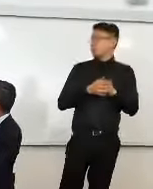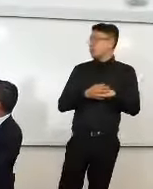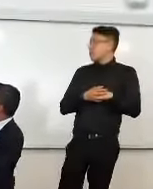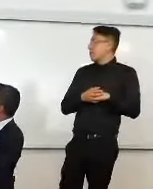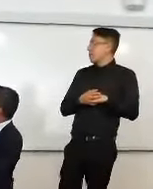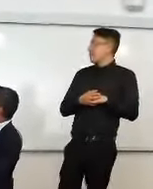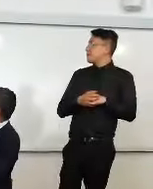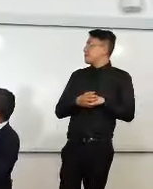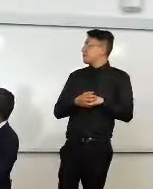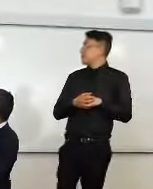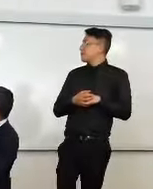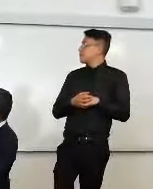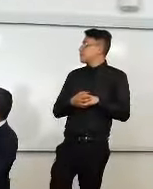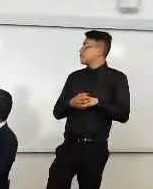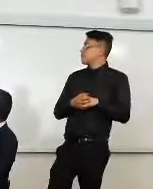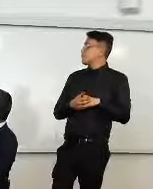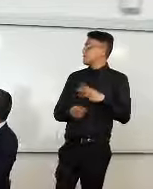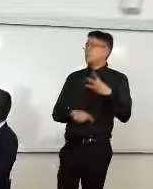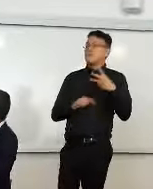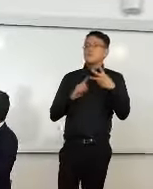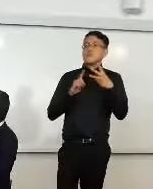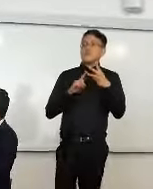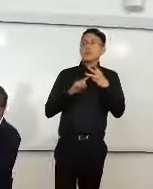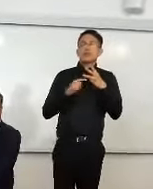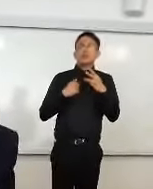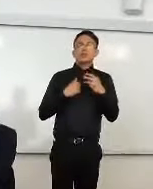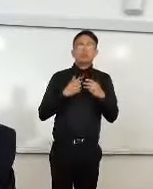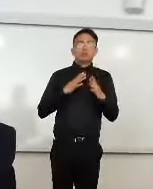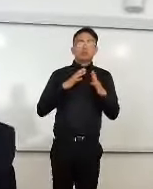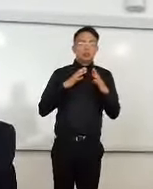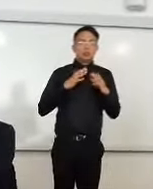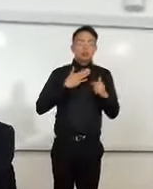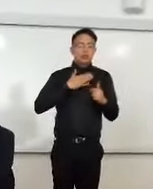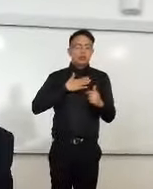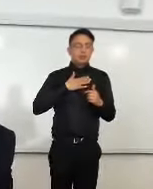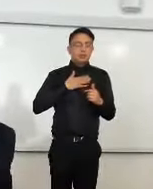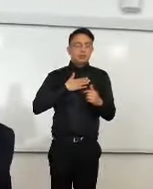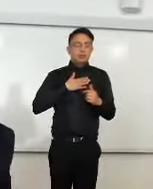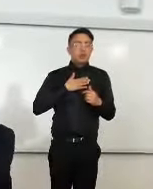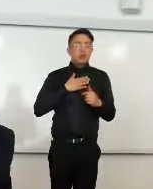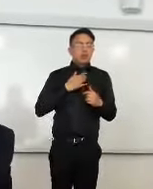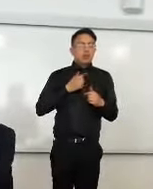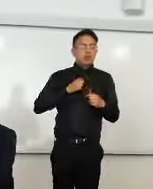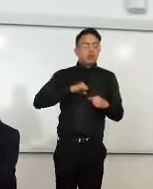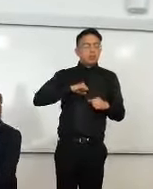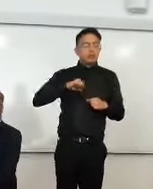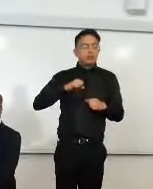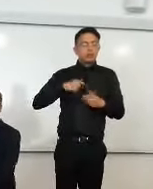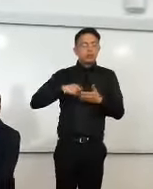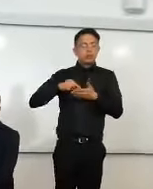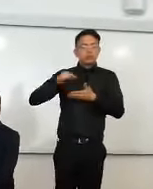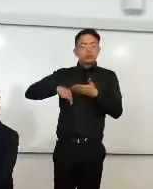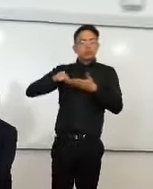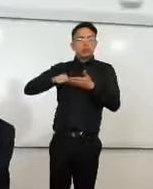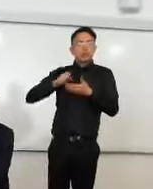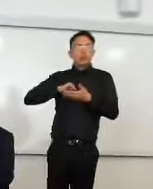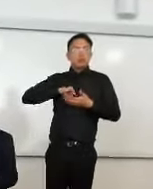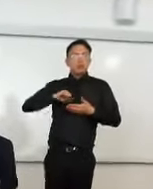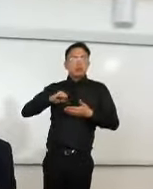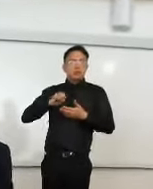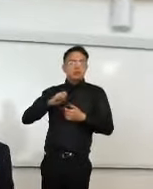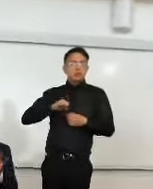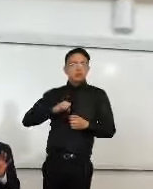segundo capítulo, de capacidad jurídica y consentimiento informado, discusiones amplias, duras, en